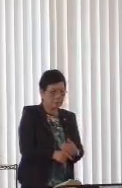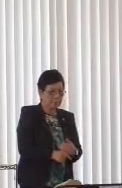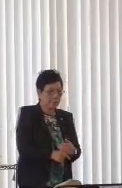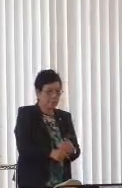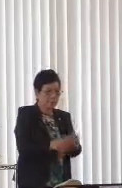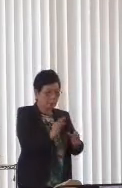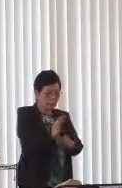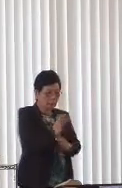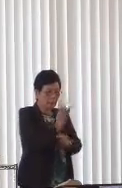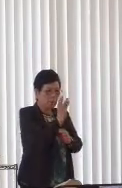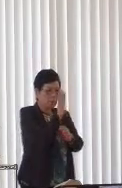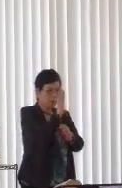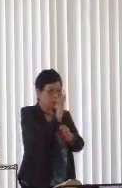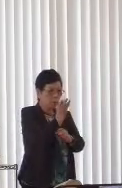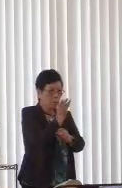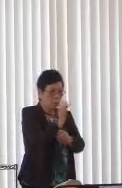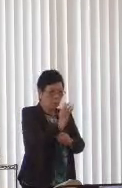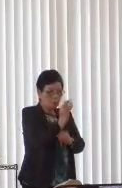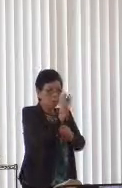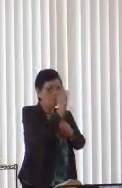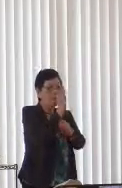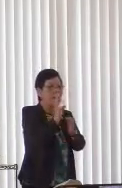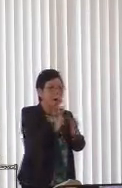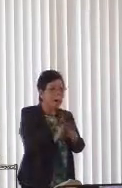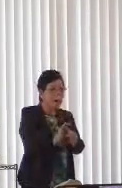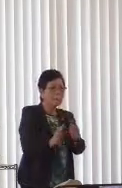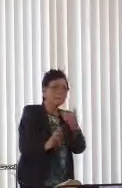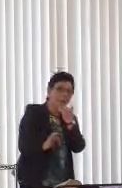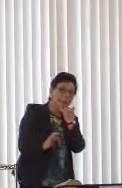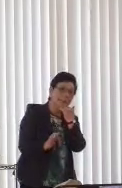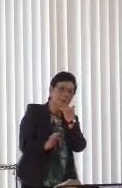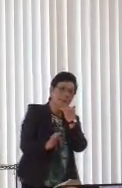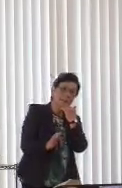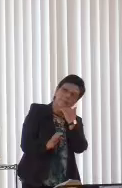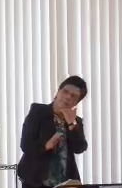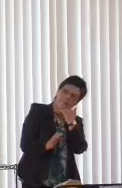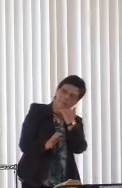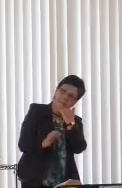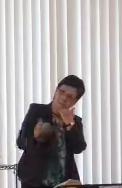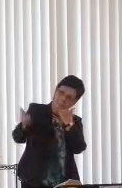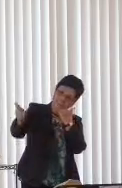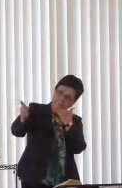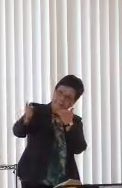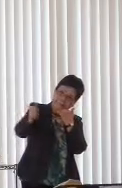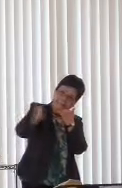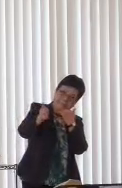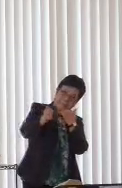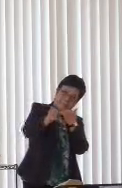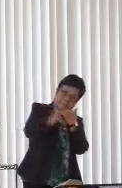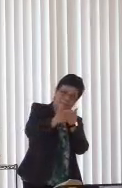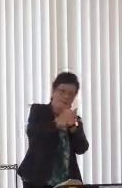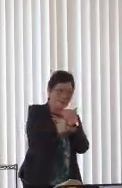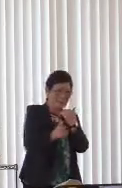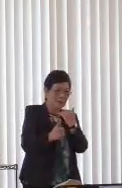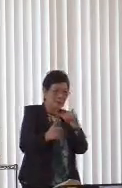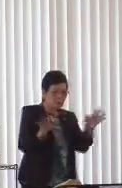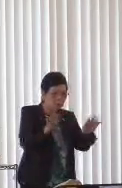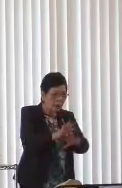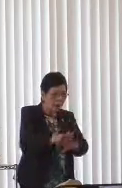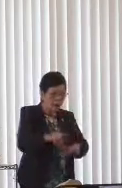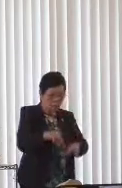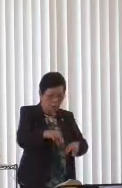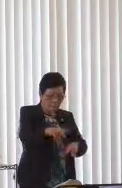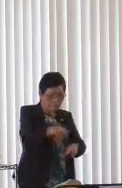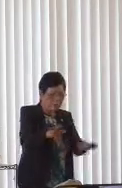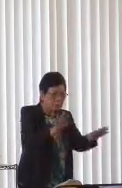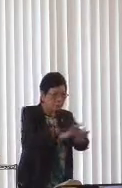灯火を灯して待ってるわけです。で帰ってくる時に、要するに暗い足元は暗いといけませんから、それで灯火